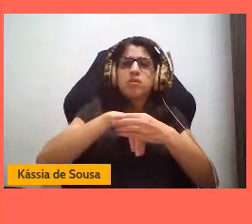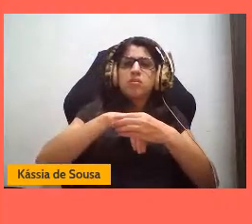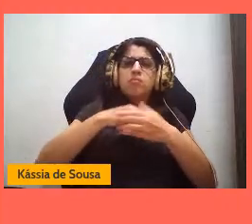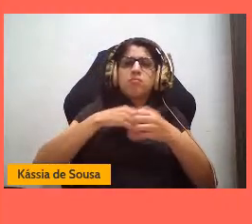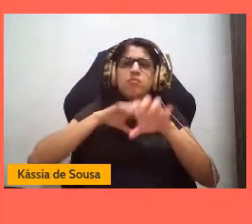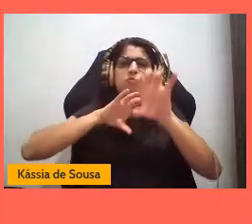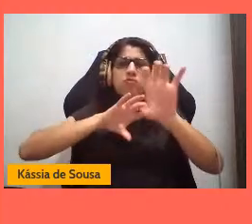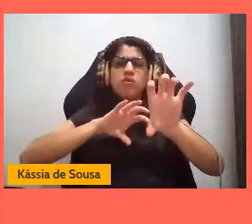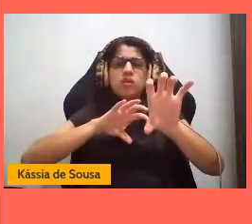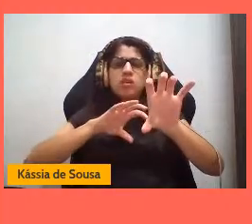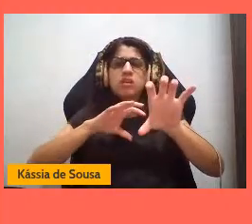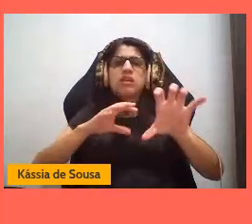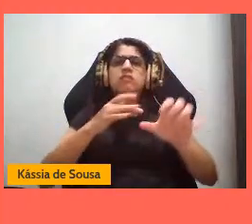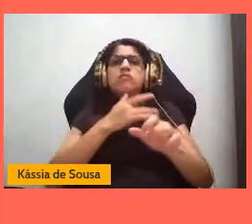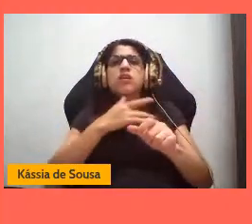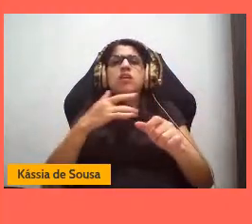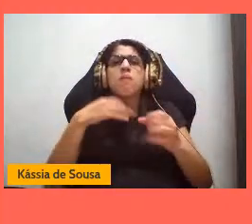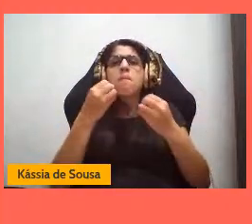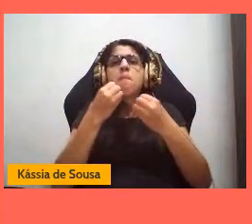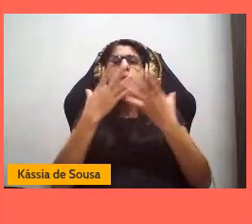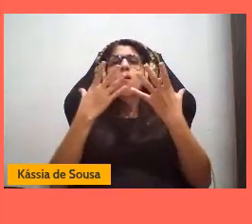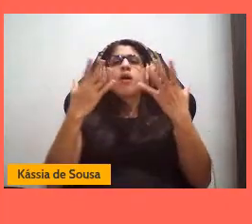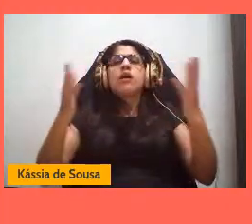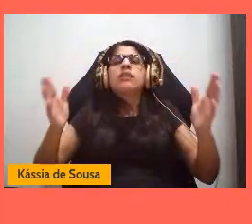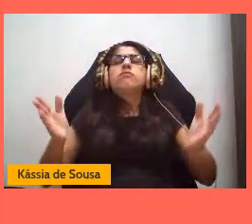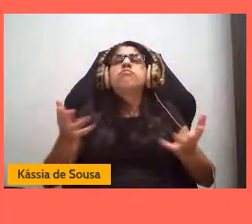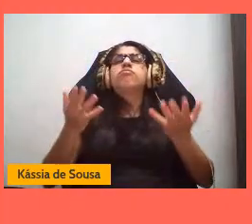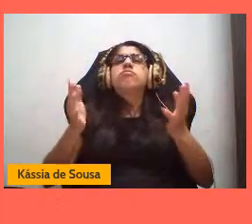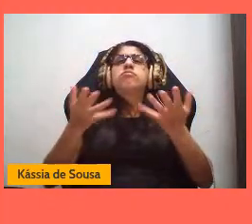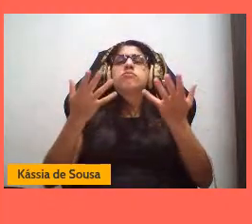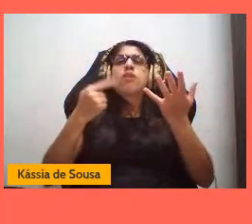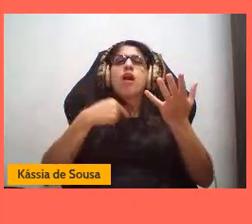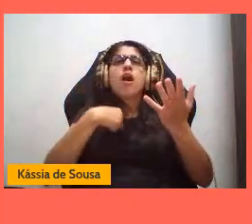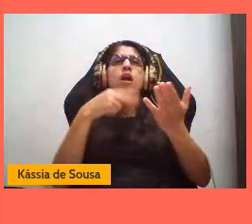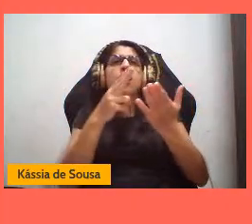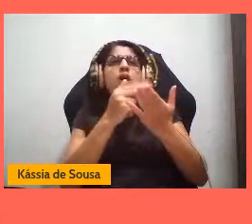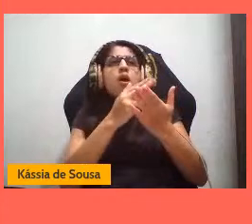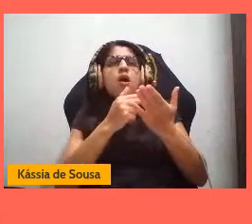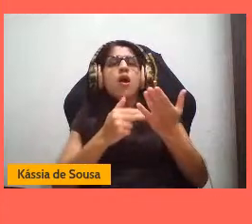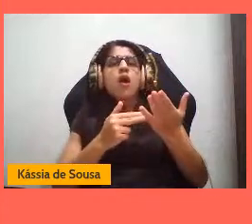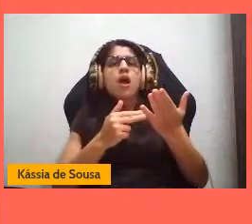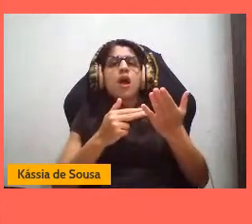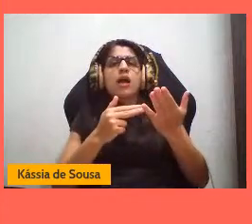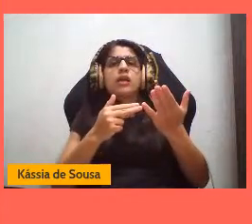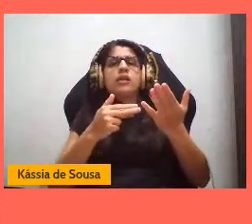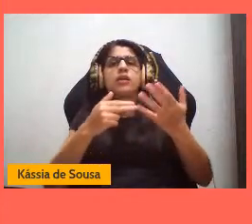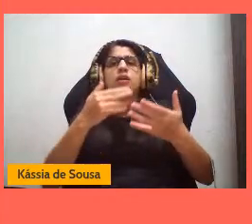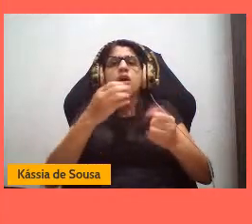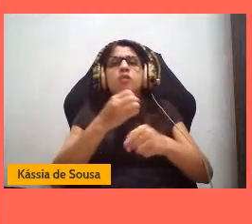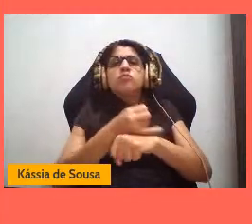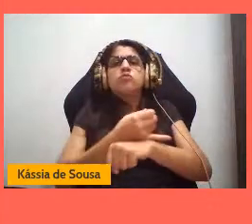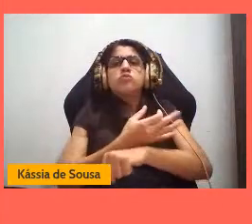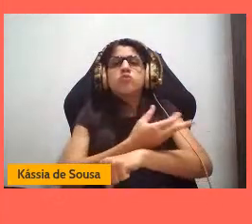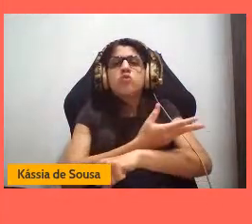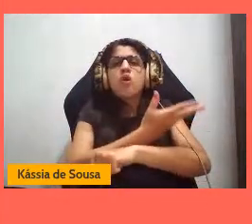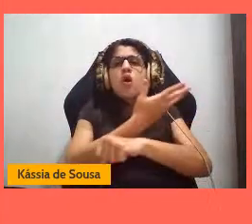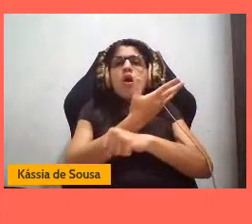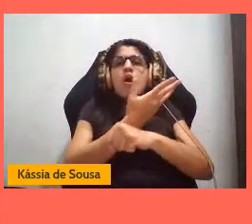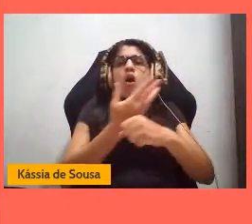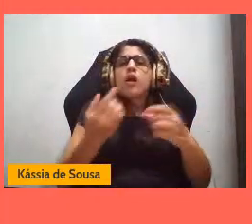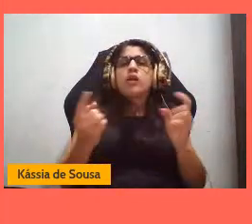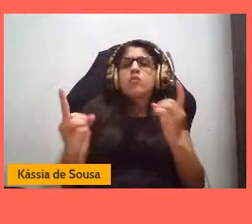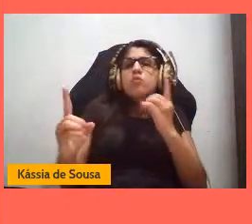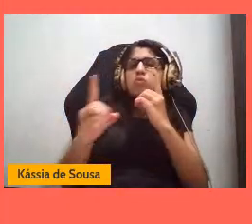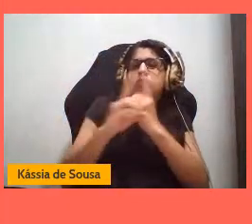leve, como a pluma. Quando me pinto, encontro o meu lugar, o